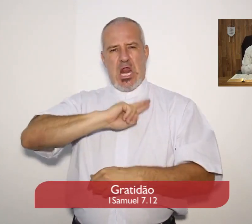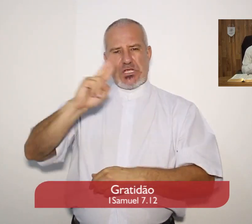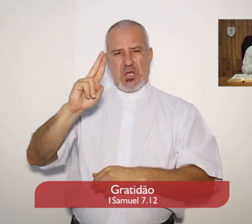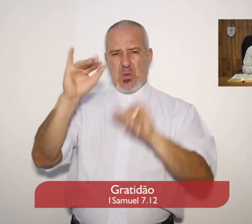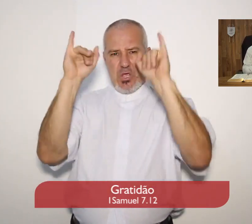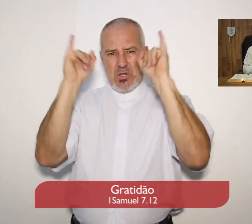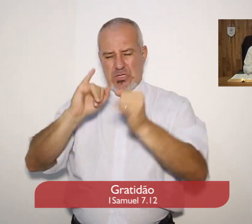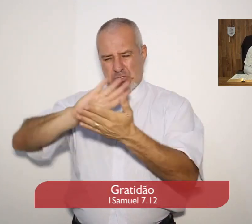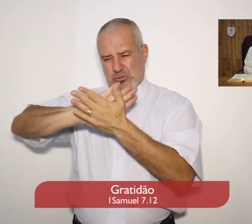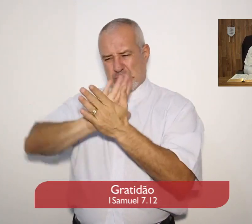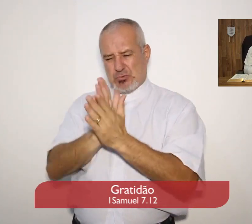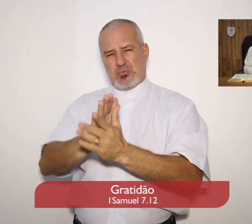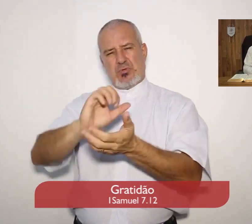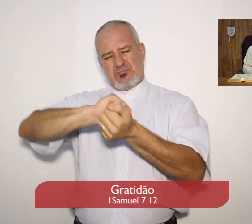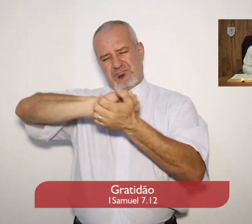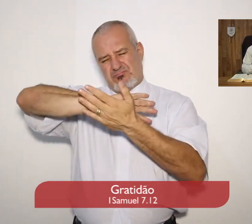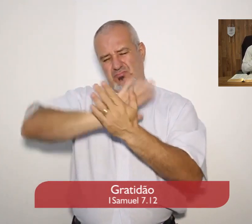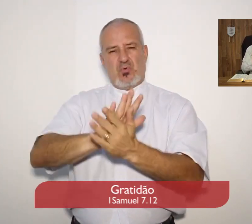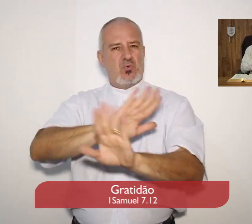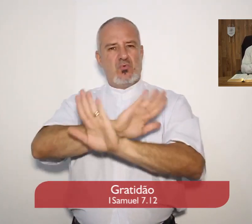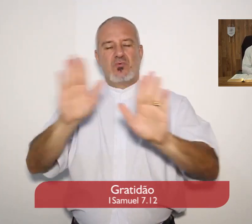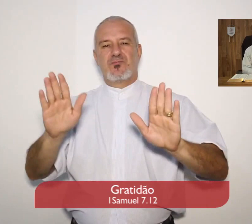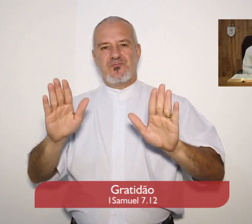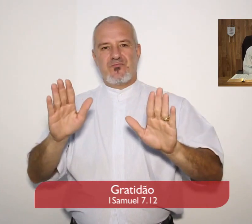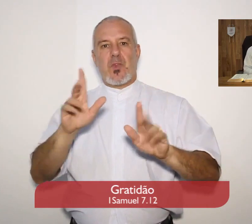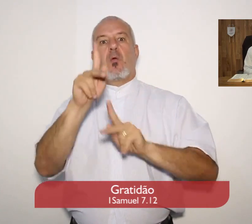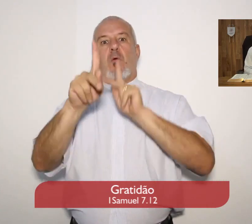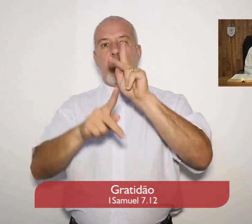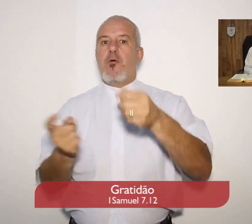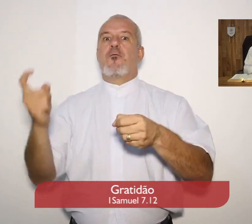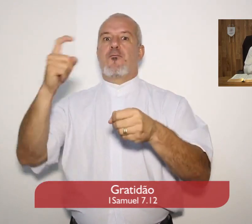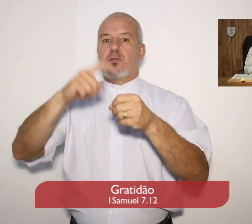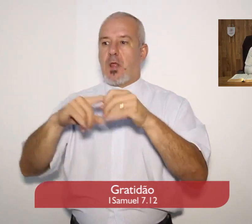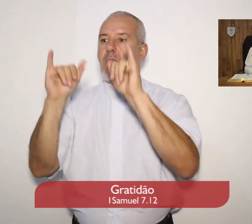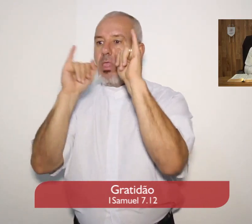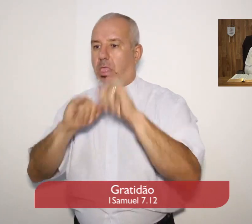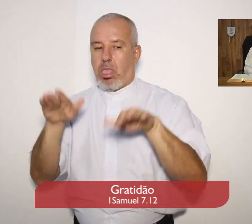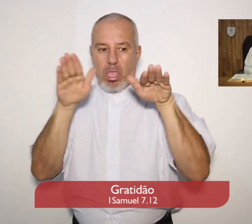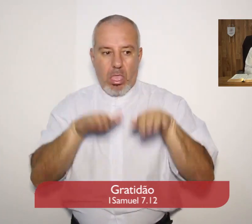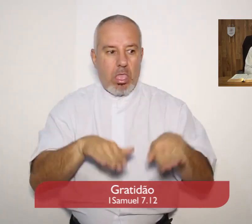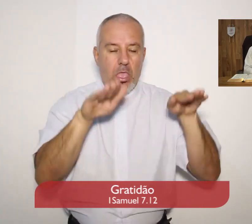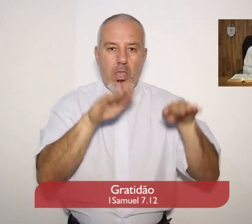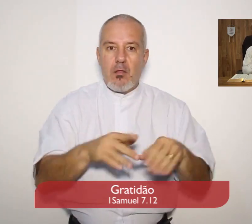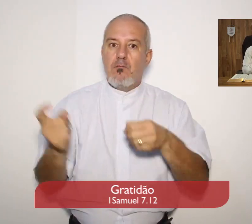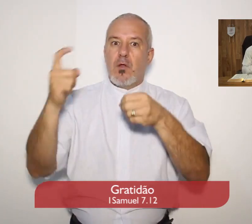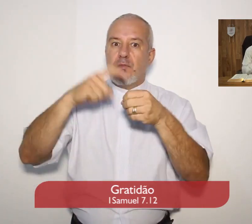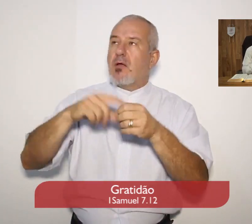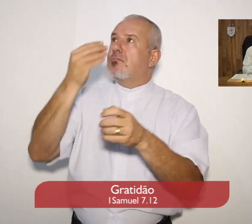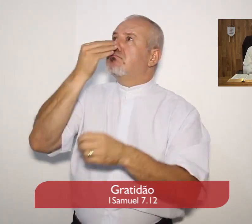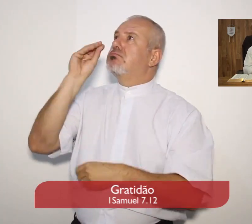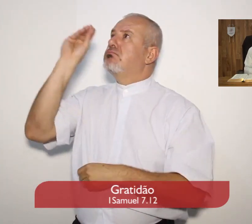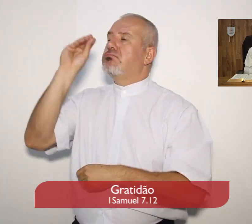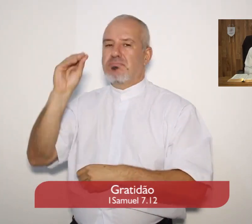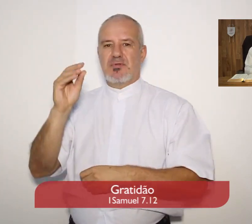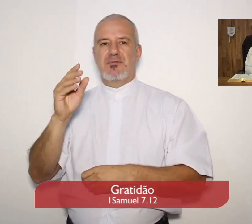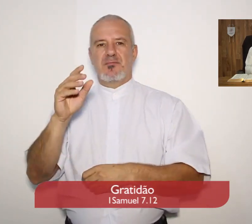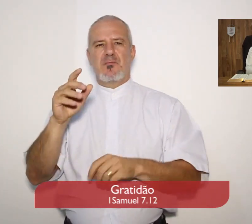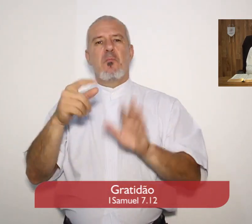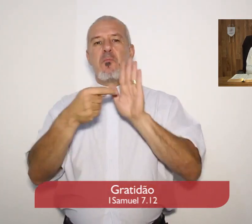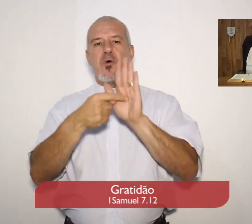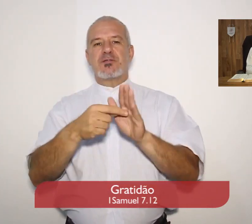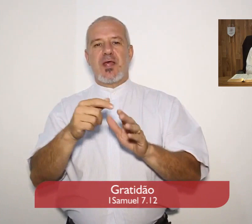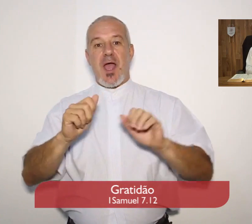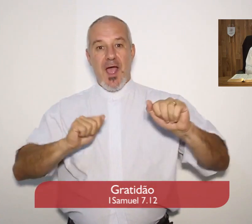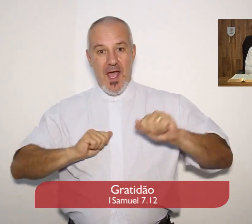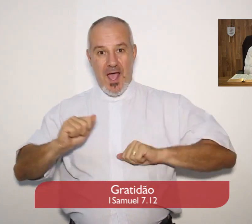cananeia, mas o povo sempre caía diante da idolatria. Você pode ver Atos no capítulo de número 7,